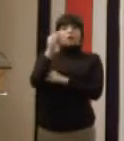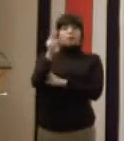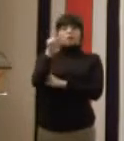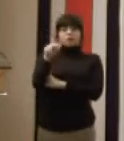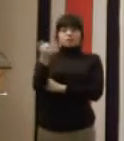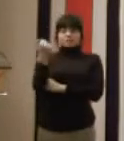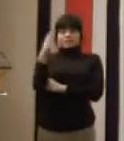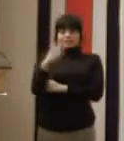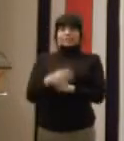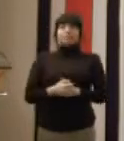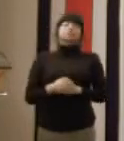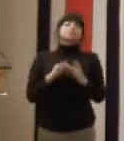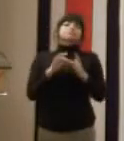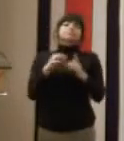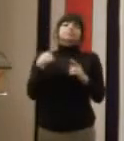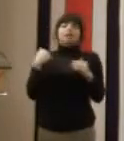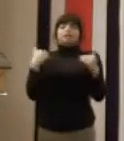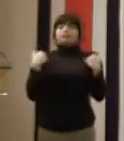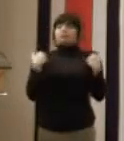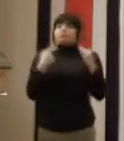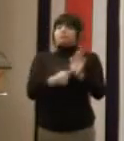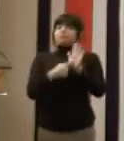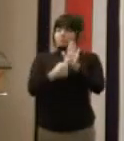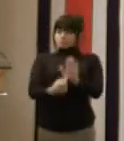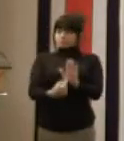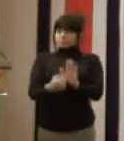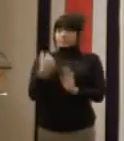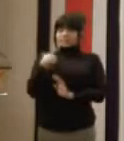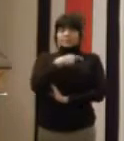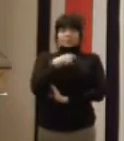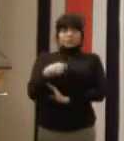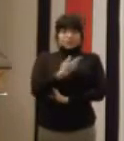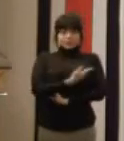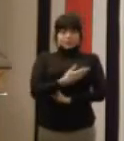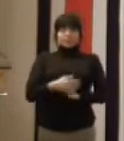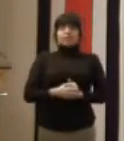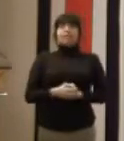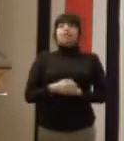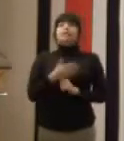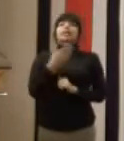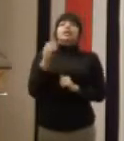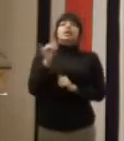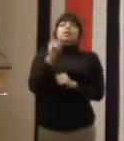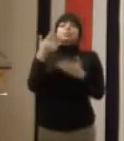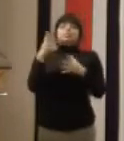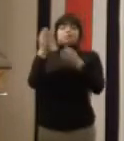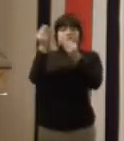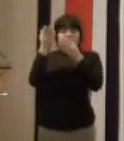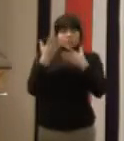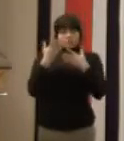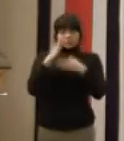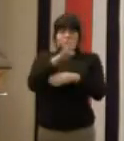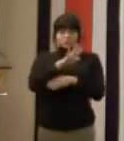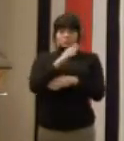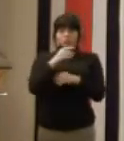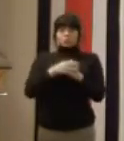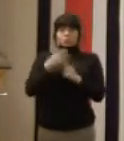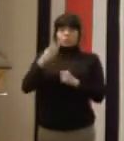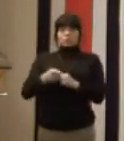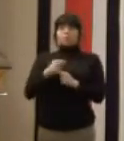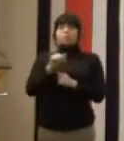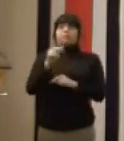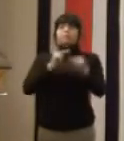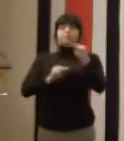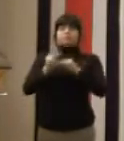2015. Sobre todo me complace señalar, señor presidente, que tal y como había sido su indicación,